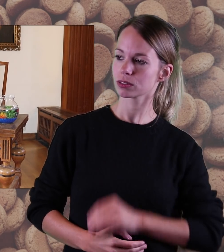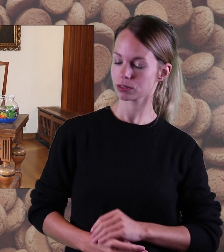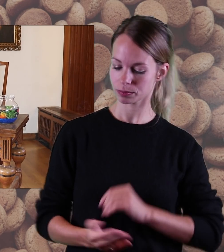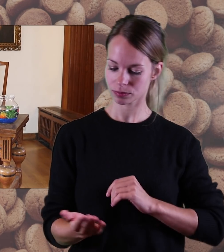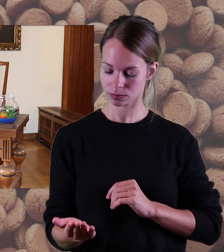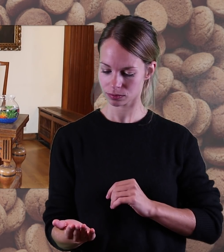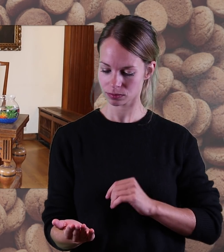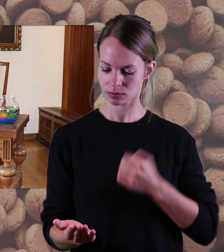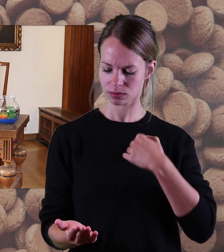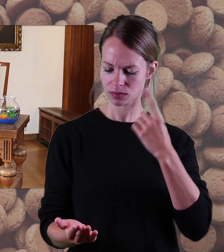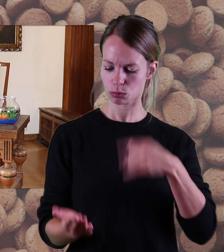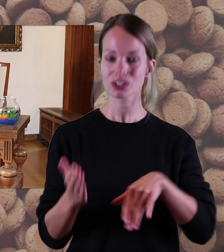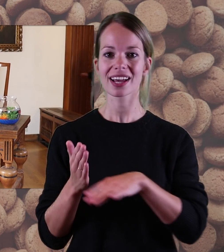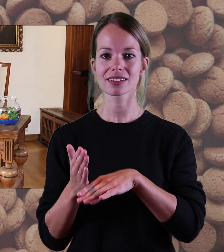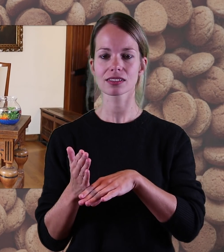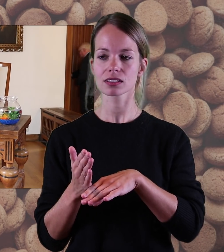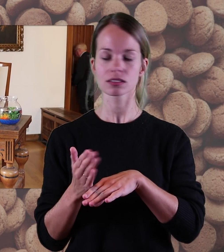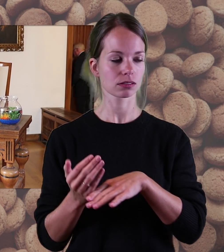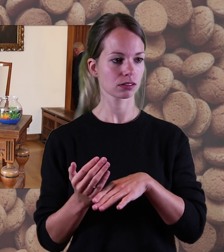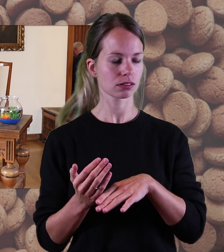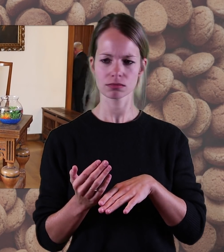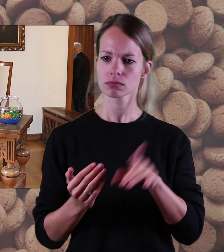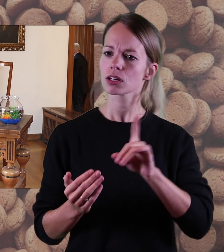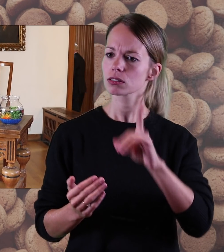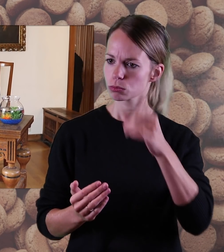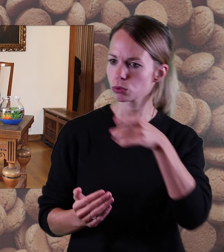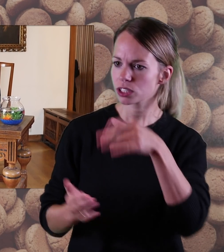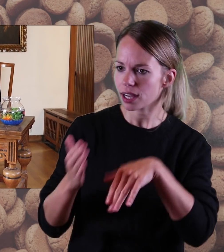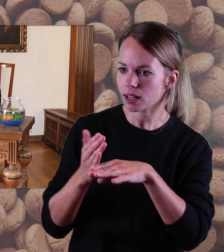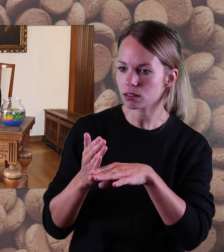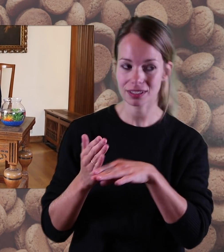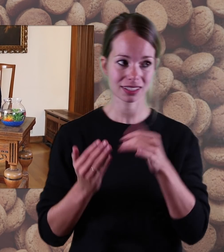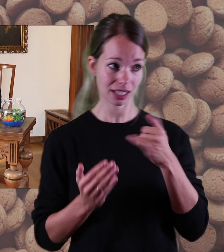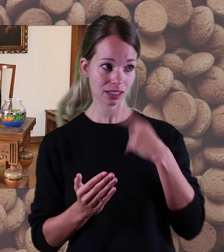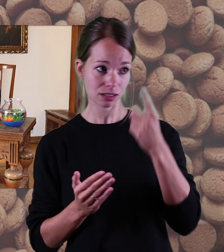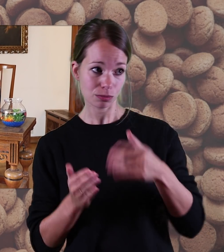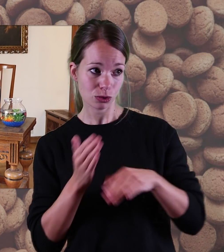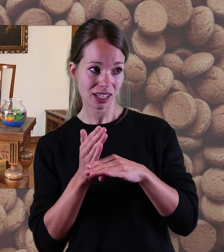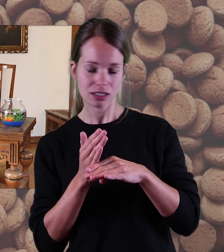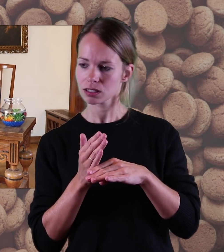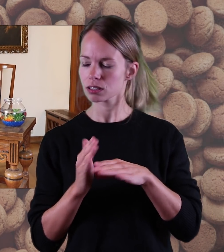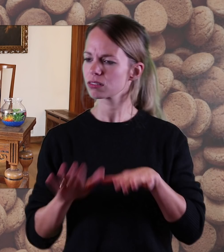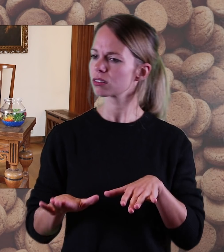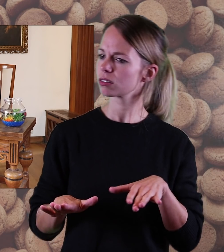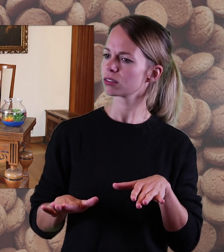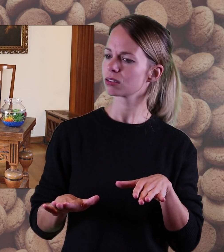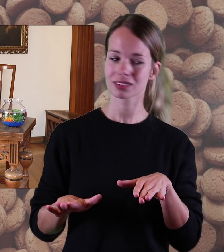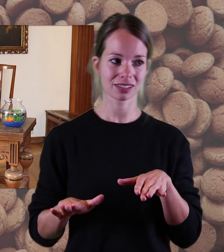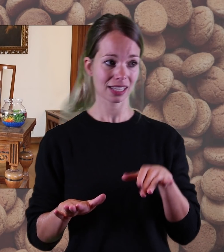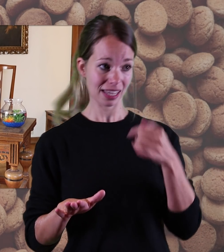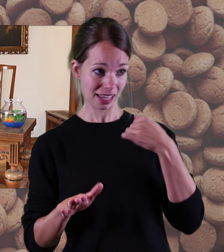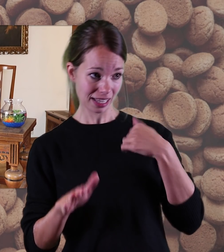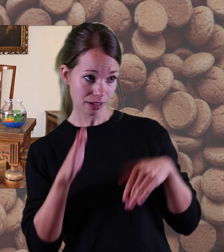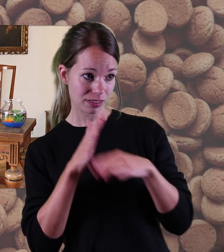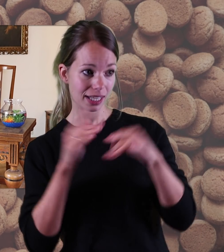Ja, ik moet gaan. Moet gaan? Ja, ik moet gaan. Pardon? Wanneer moet ik gaan? Ik moet gaan. Heel eventjes. Ja,